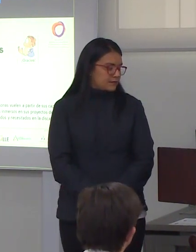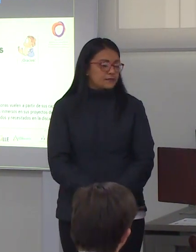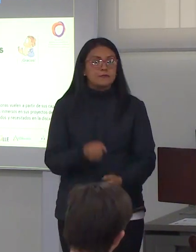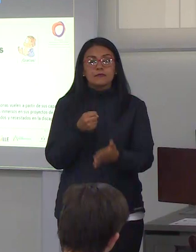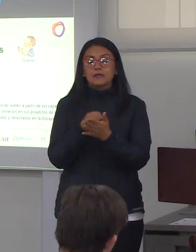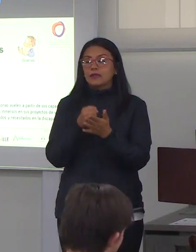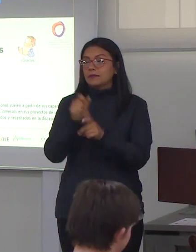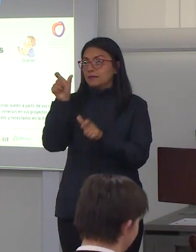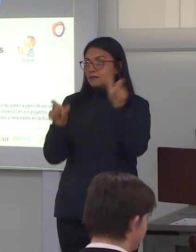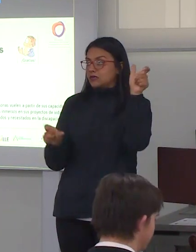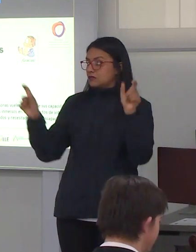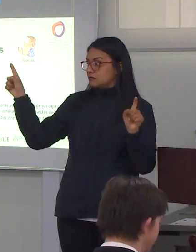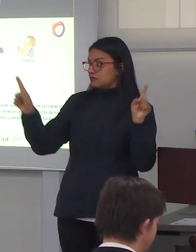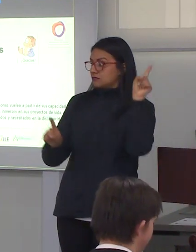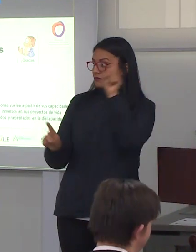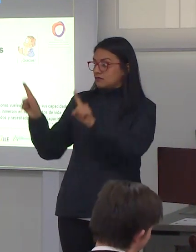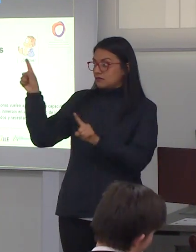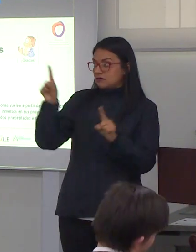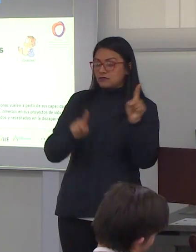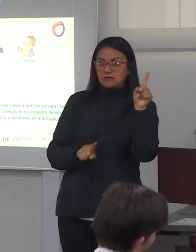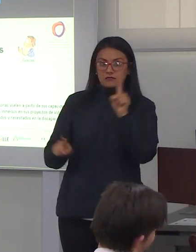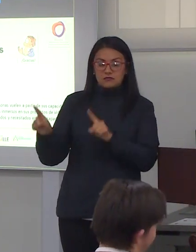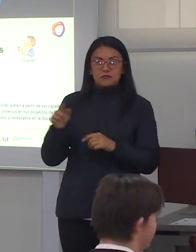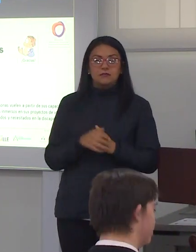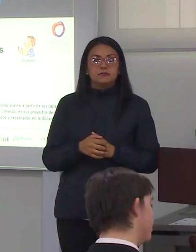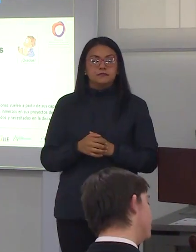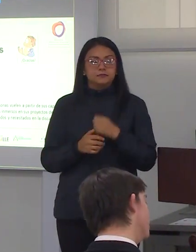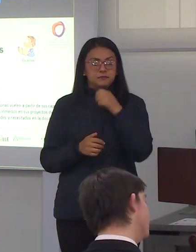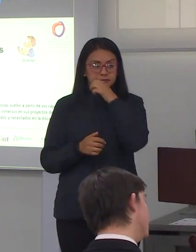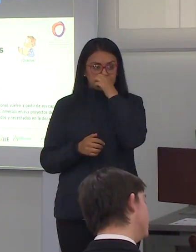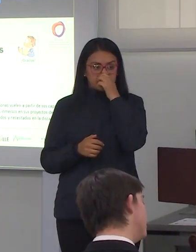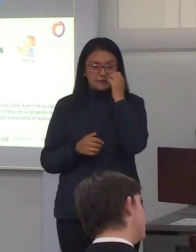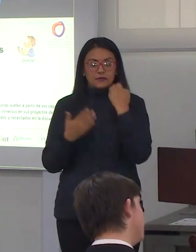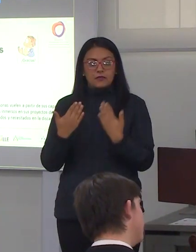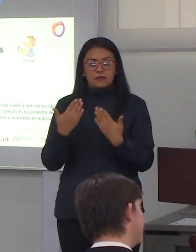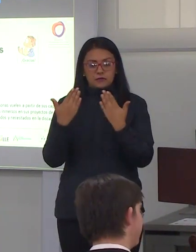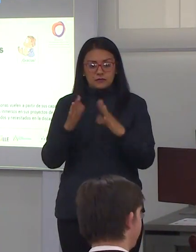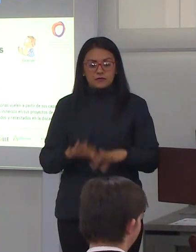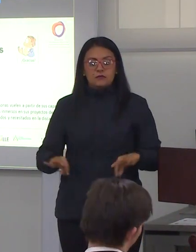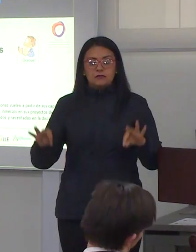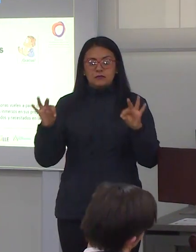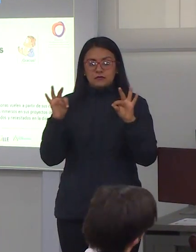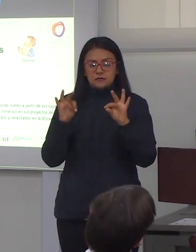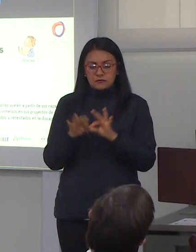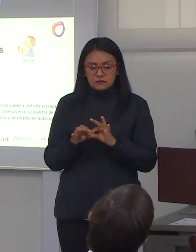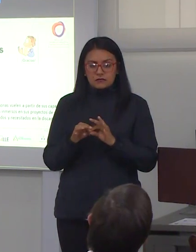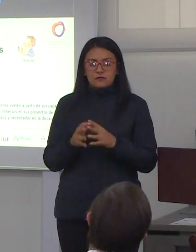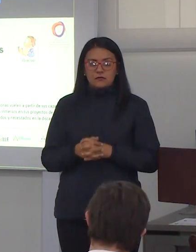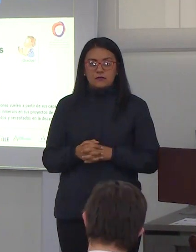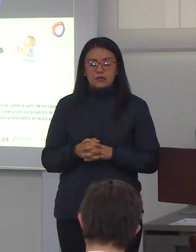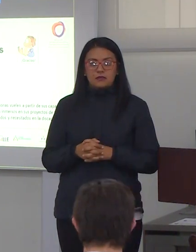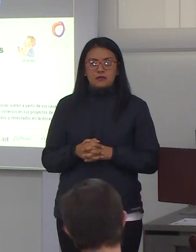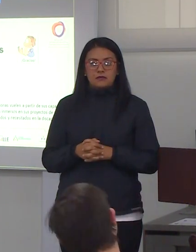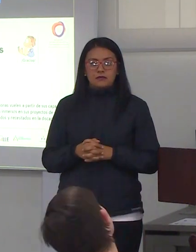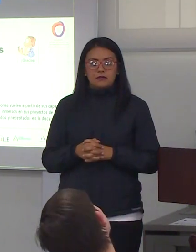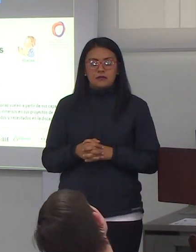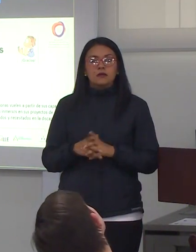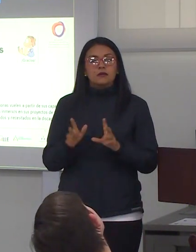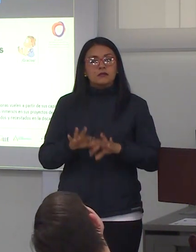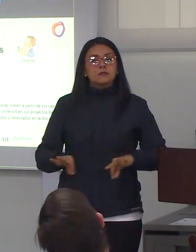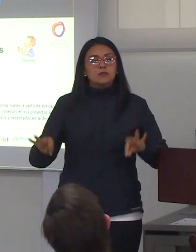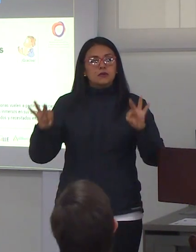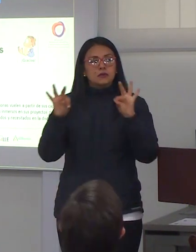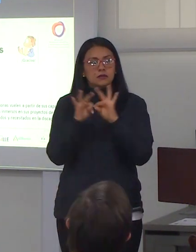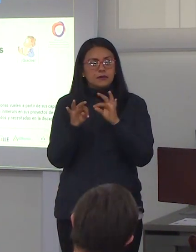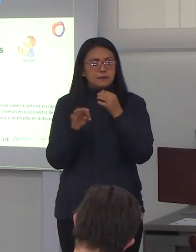las nuevas personas que hayan llegado en que vale la pena que es importante perdóneme que es